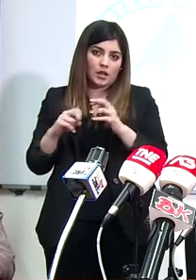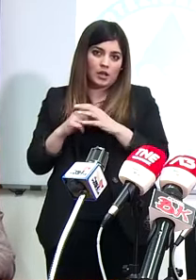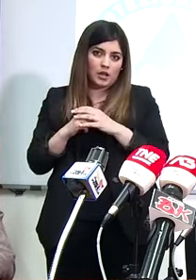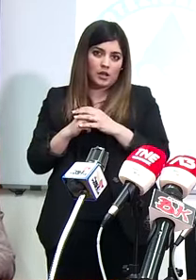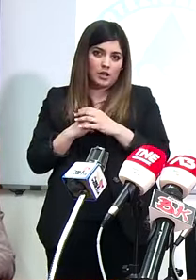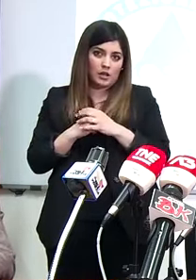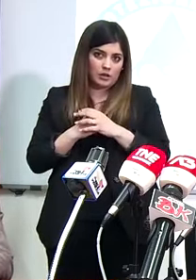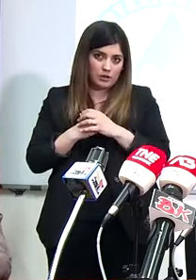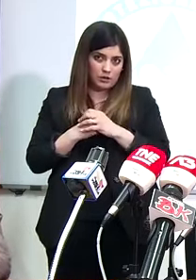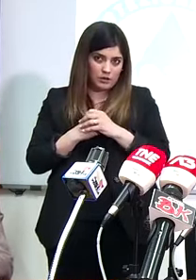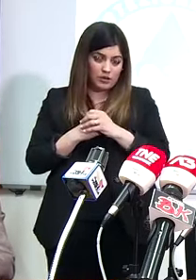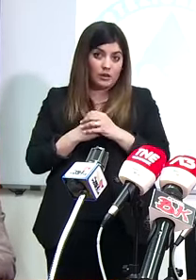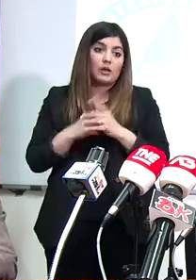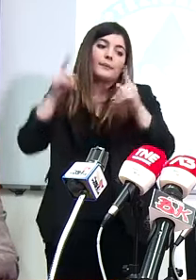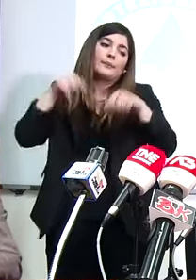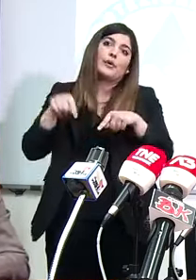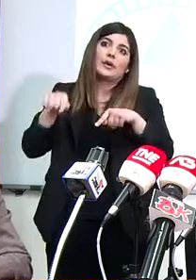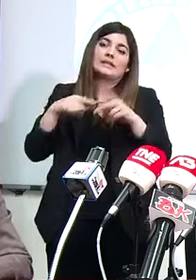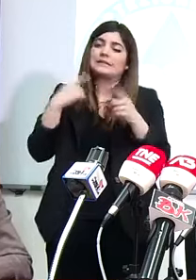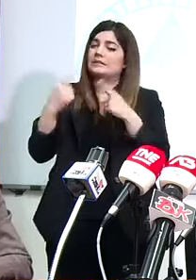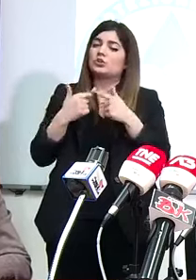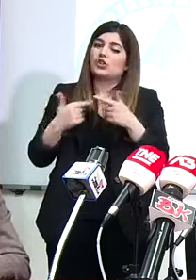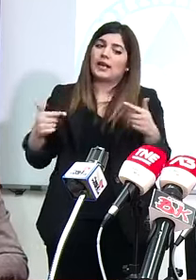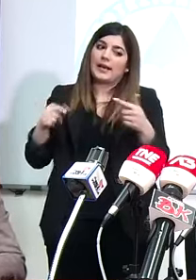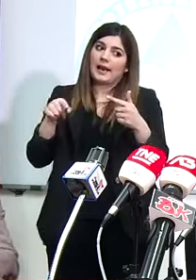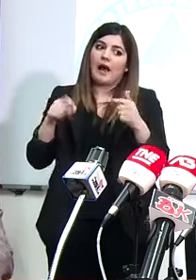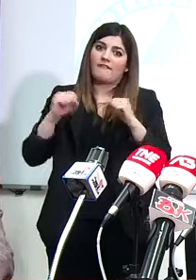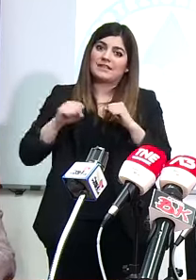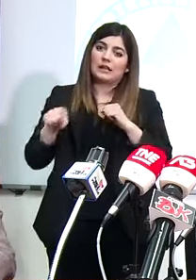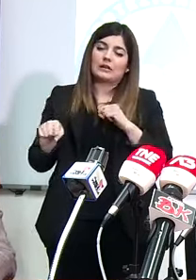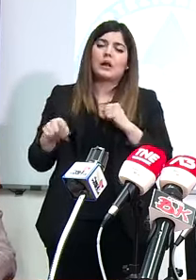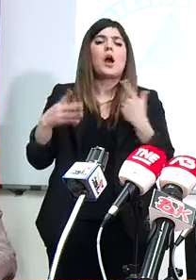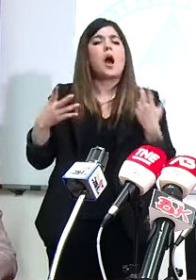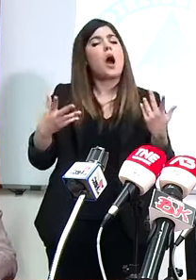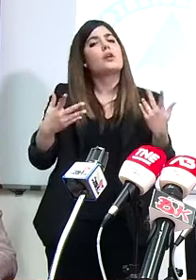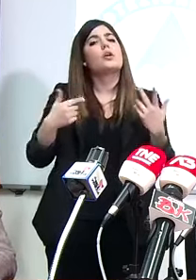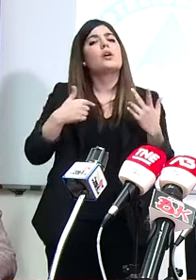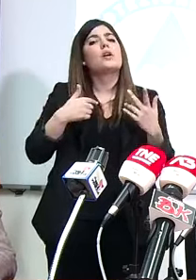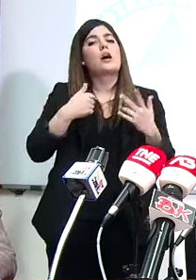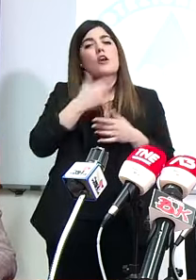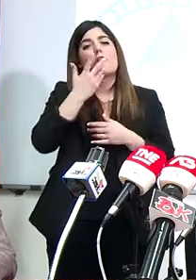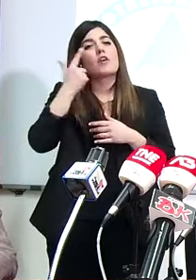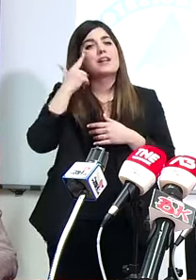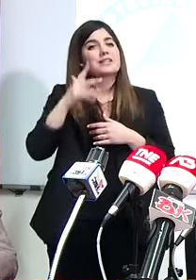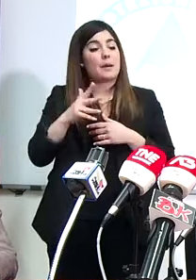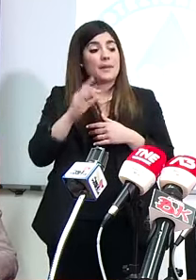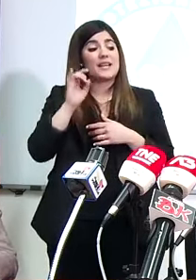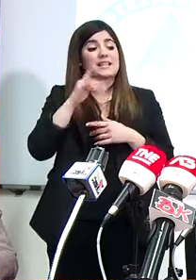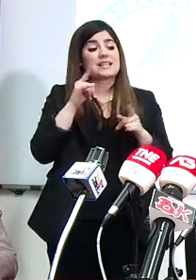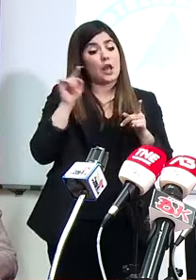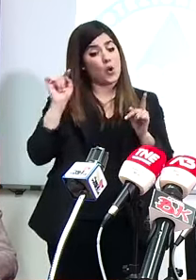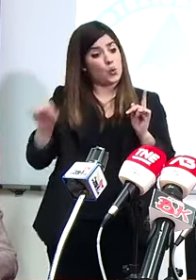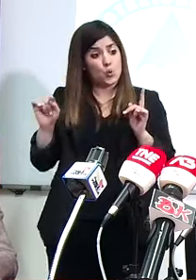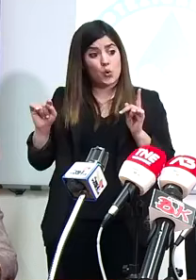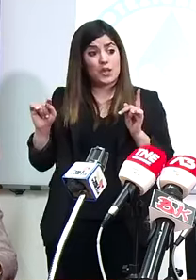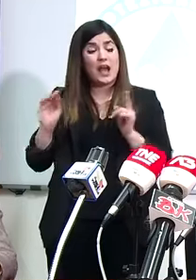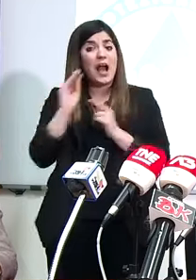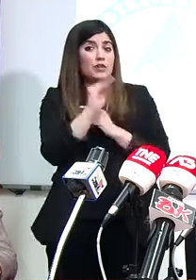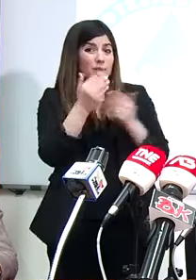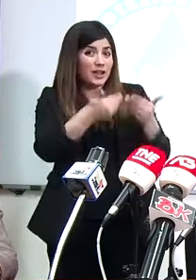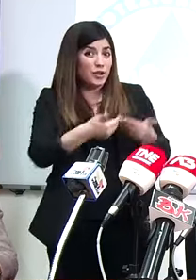regione è messa male quindi volevo chiederle 1 se e coletto ha chiesto aiuto il veneto in qualche modo visto che